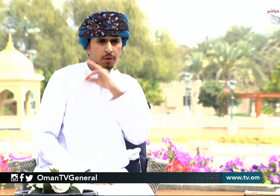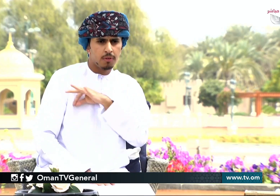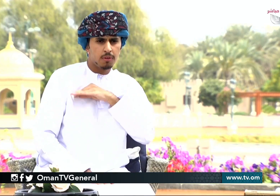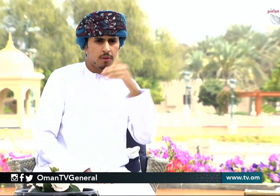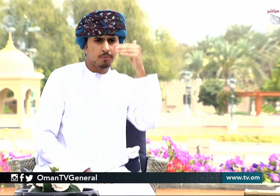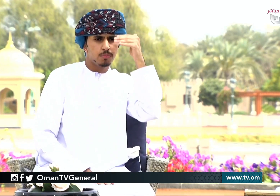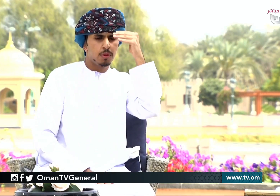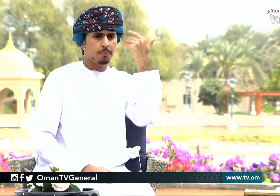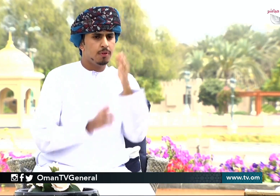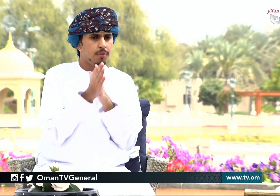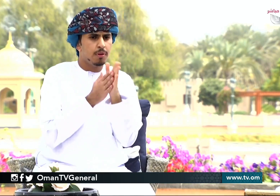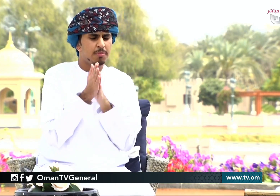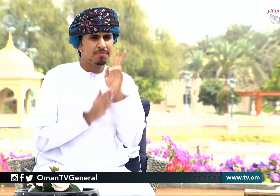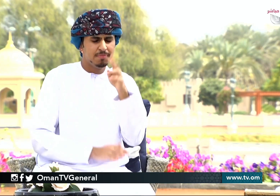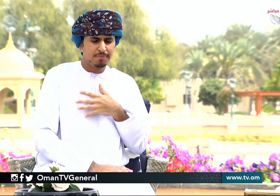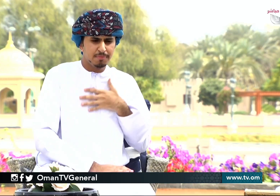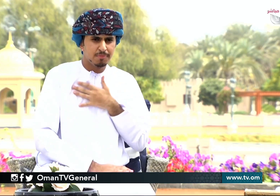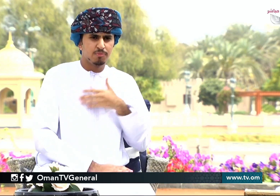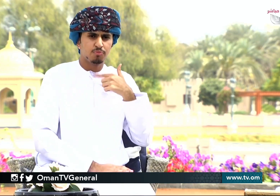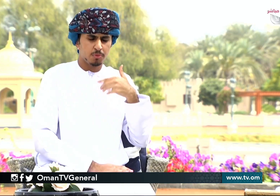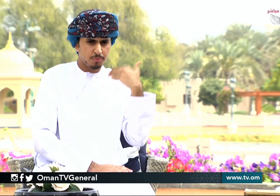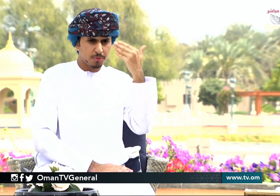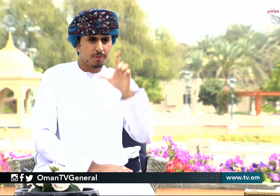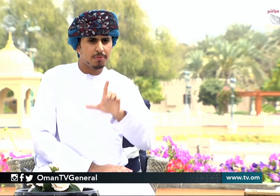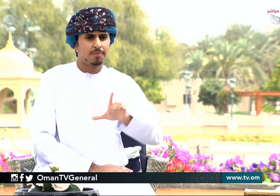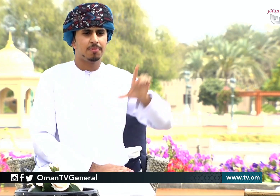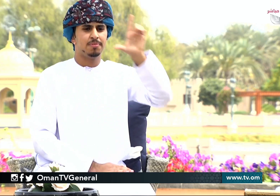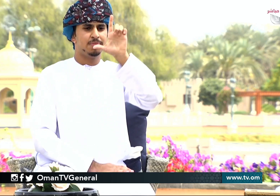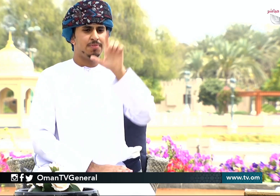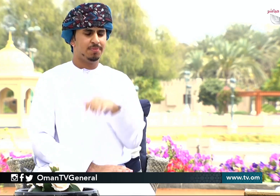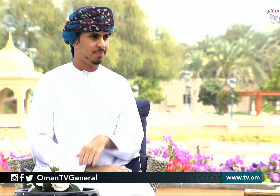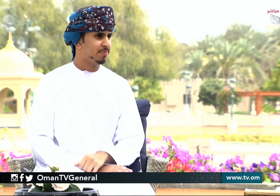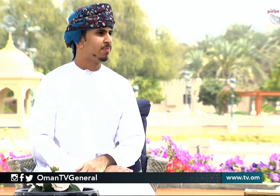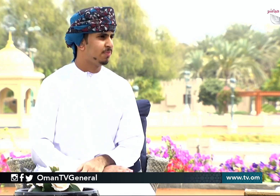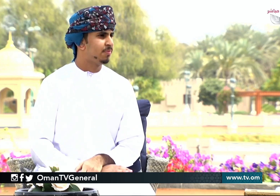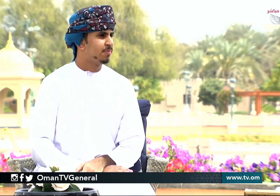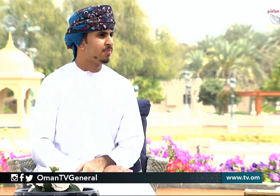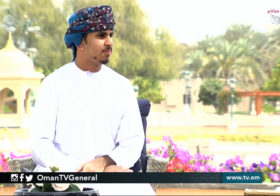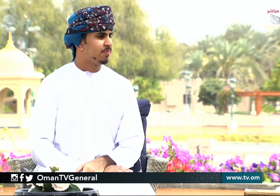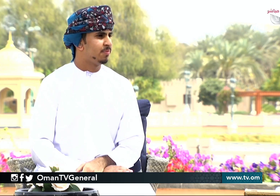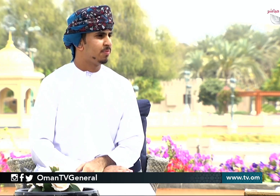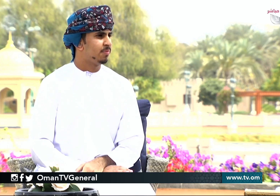هناك في خبراء في من الأشخاص اللي المكفوفين من الإعاقة السمعية, كنت أنا أطمح وأن أمل أن أكون معهم